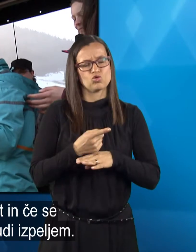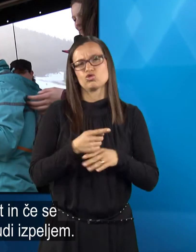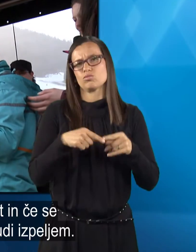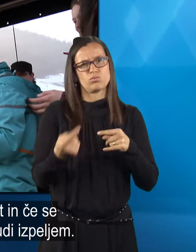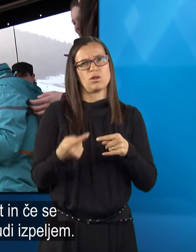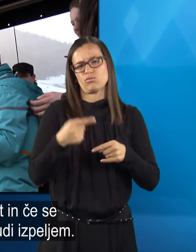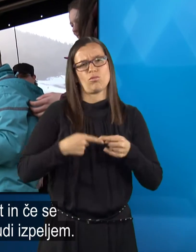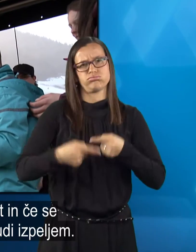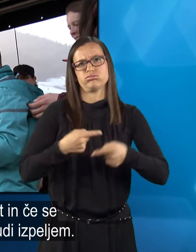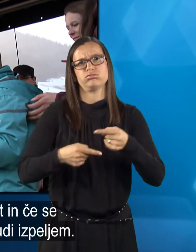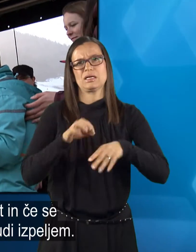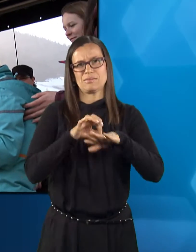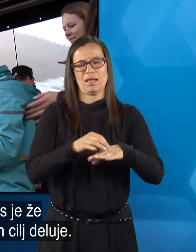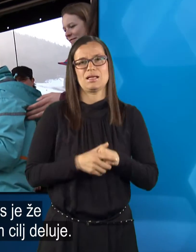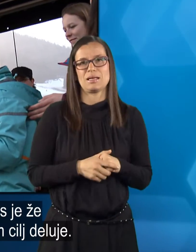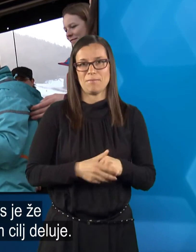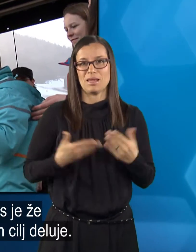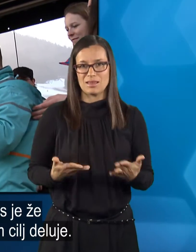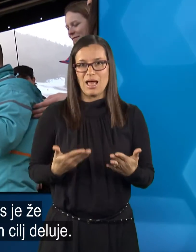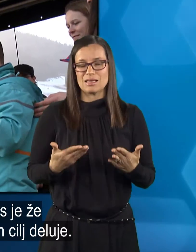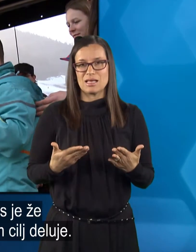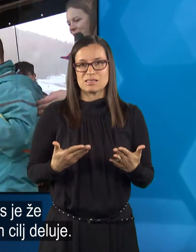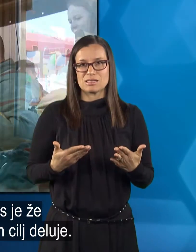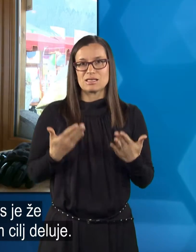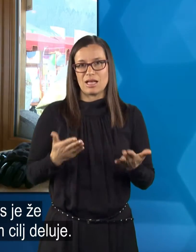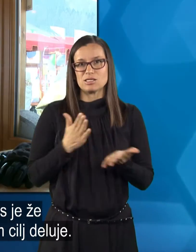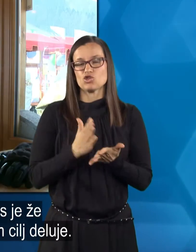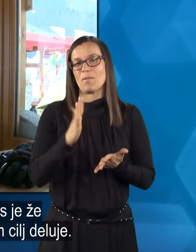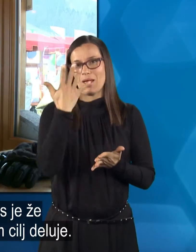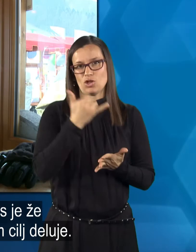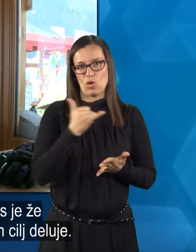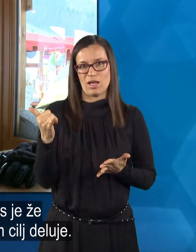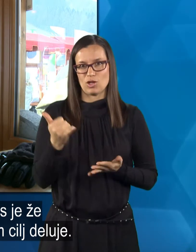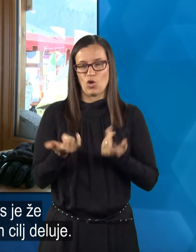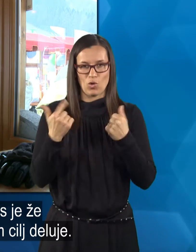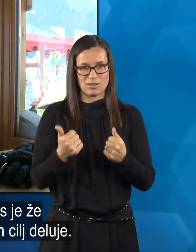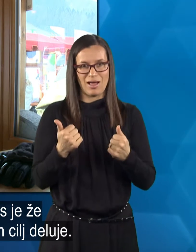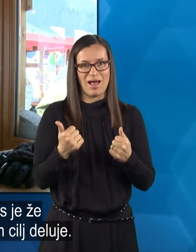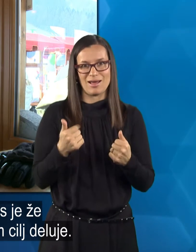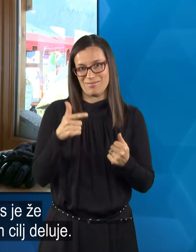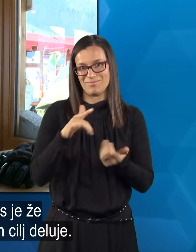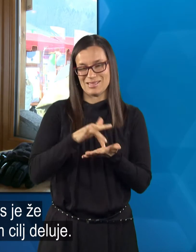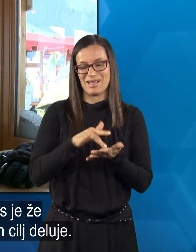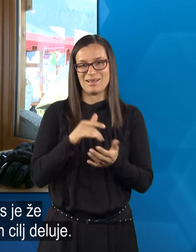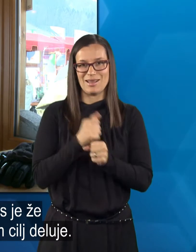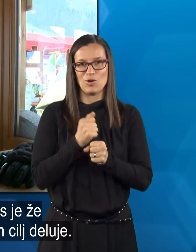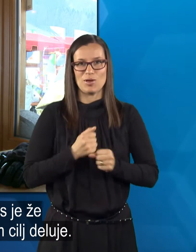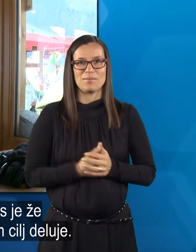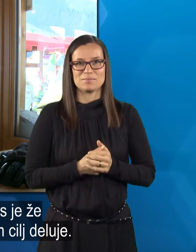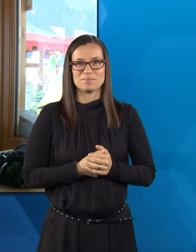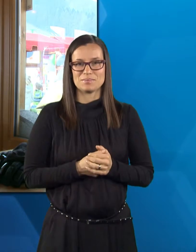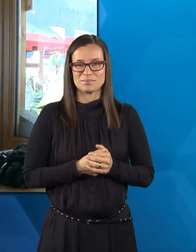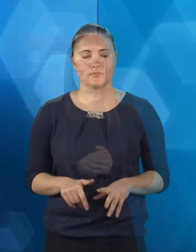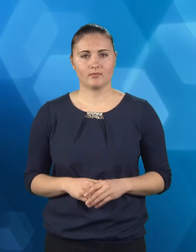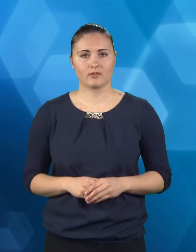tudi speljem, tako da danes je zdaj že 5. leto, kar Vidim cilj deluje.